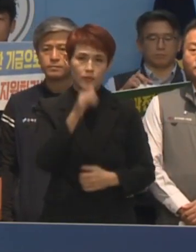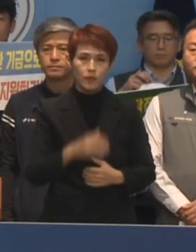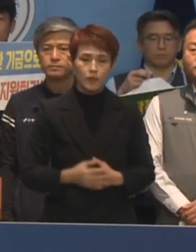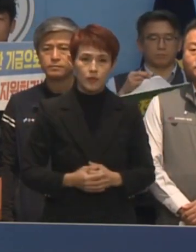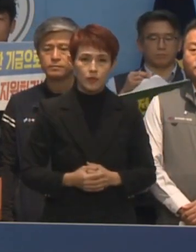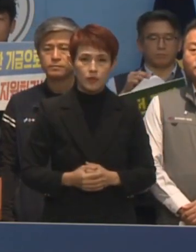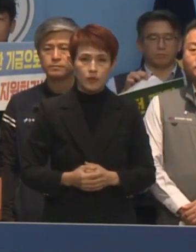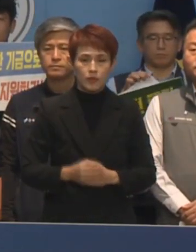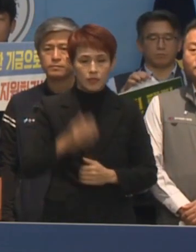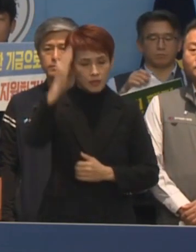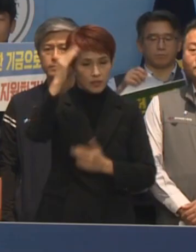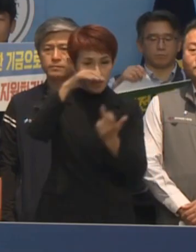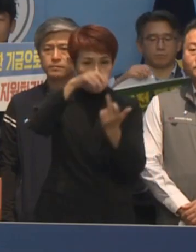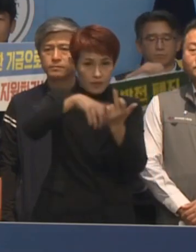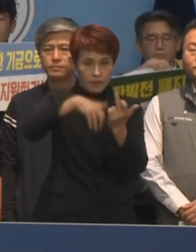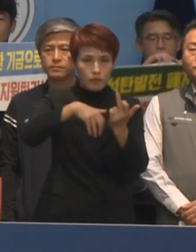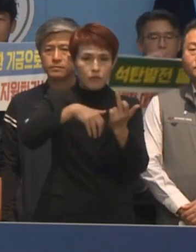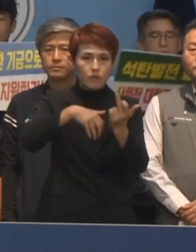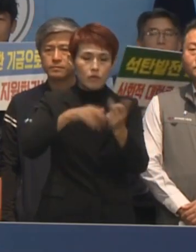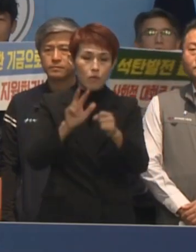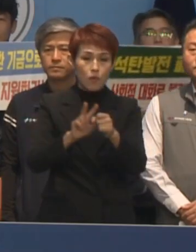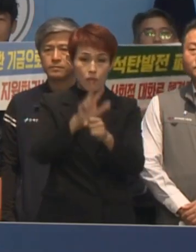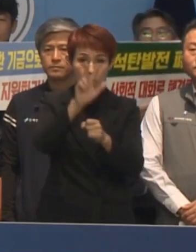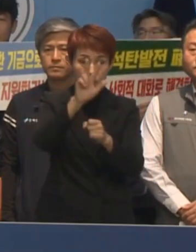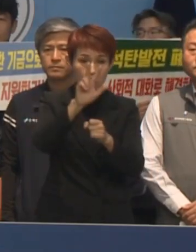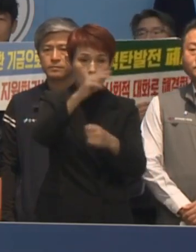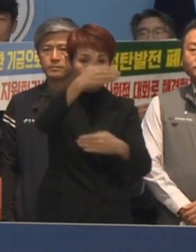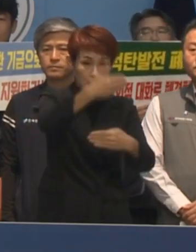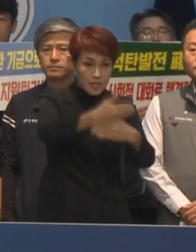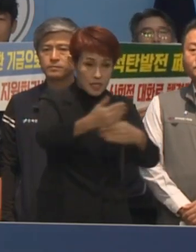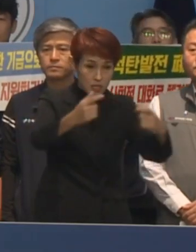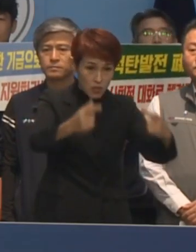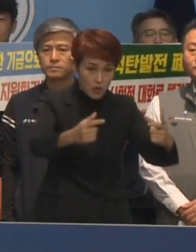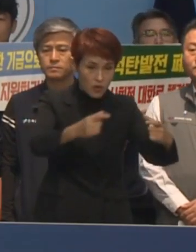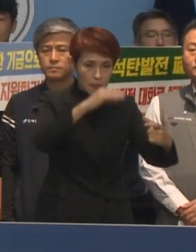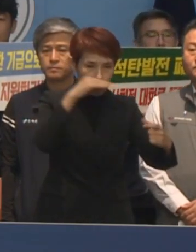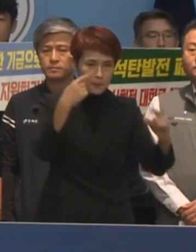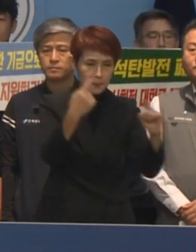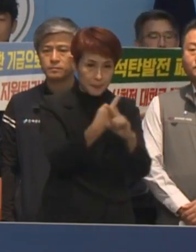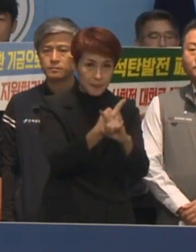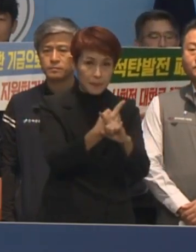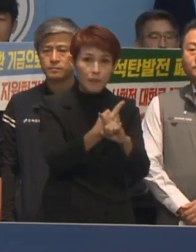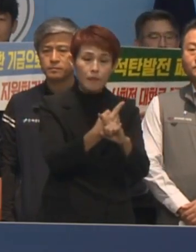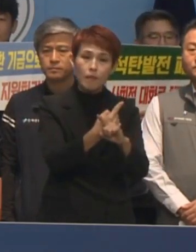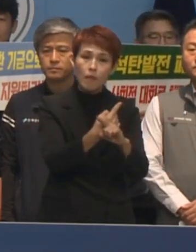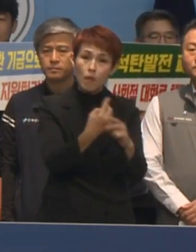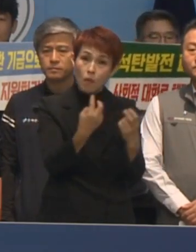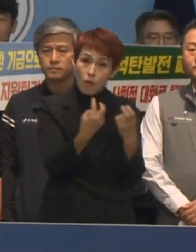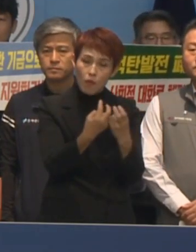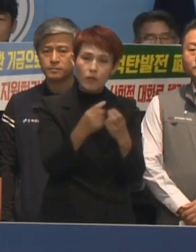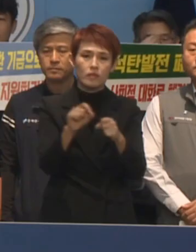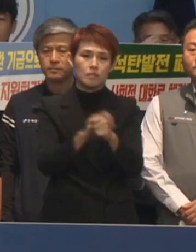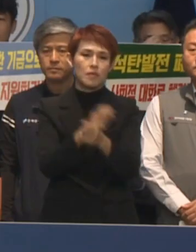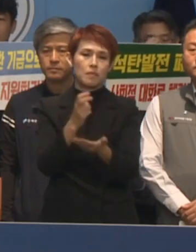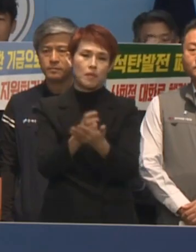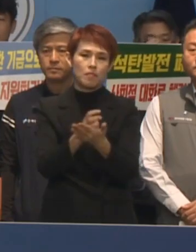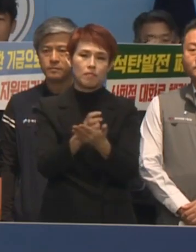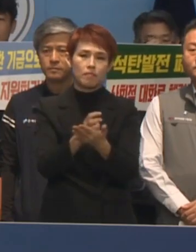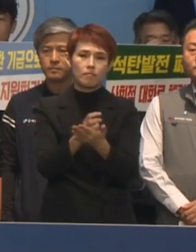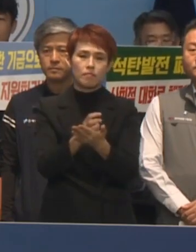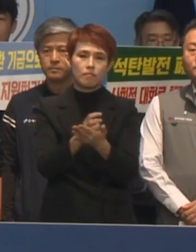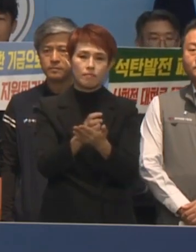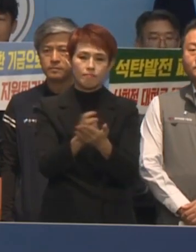저는 석탄화력발전소 폐지지역 정의로운 전환 지원을 위한 특별법의 공동 발의자로서 이